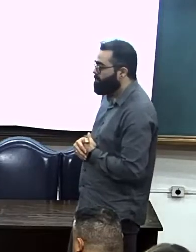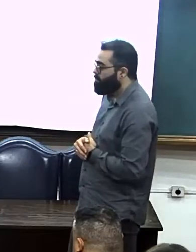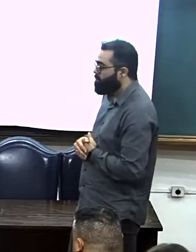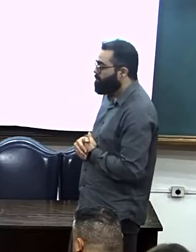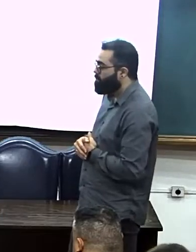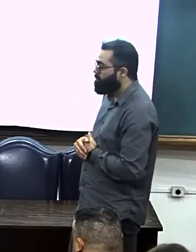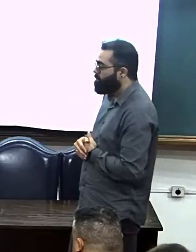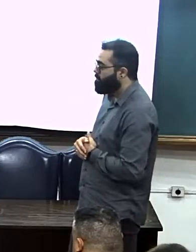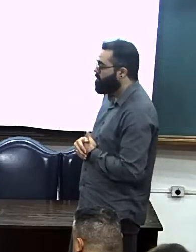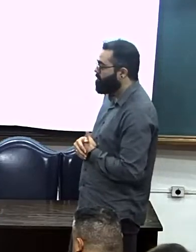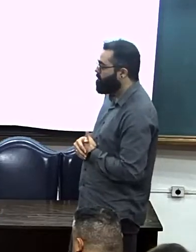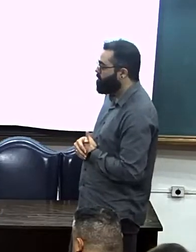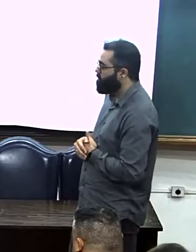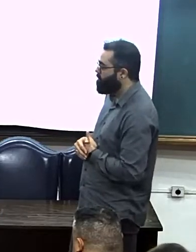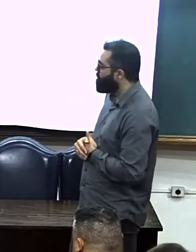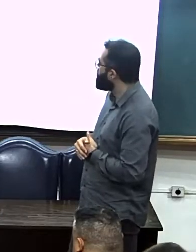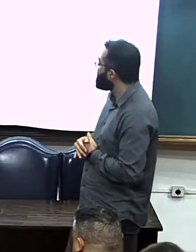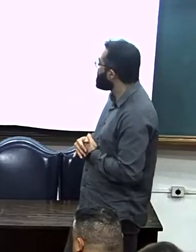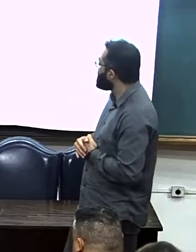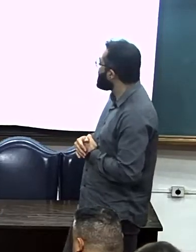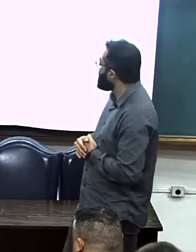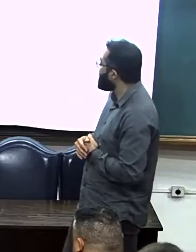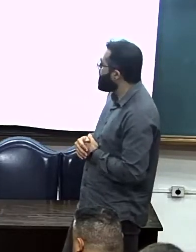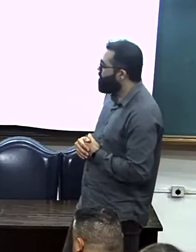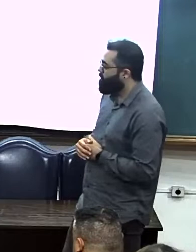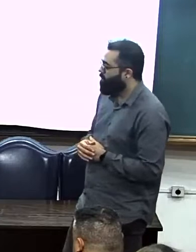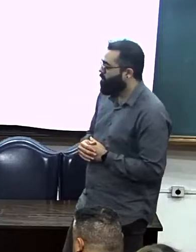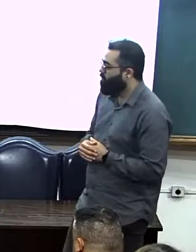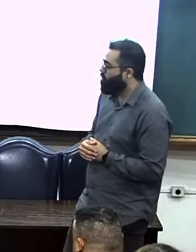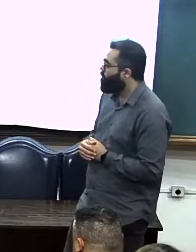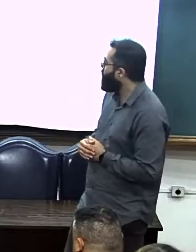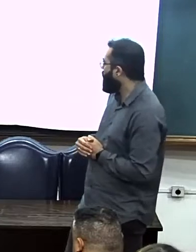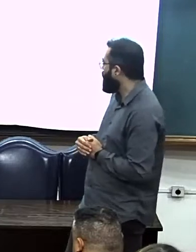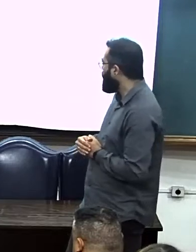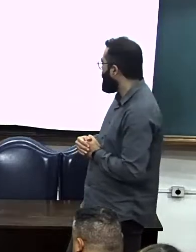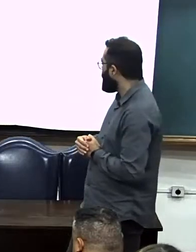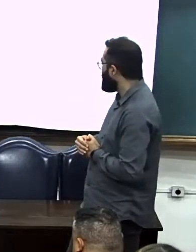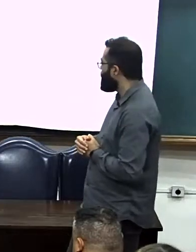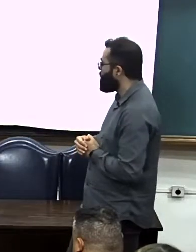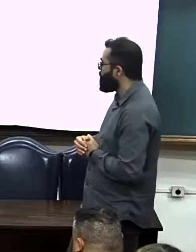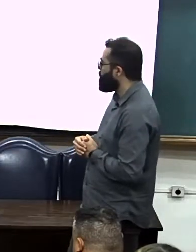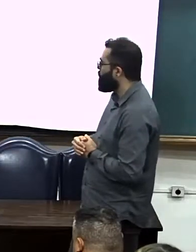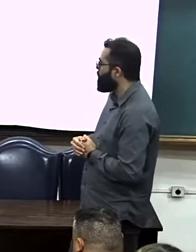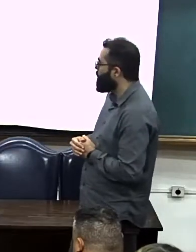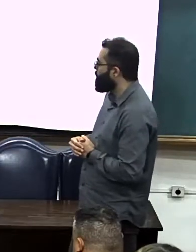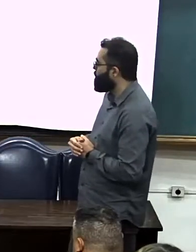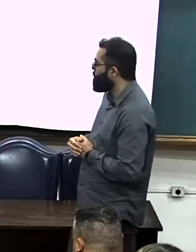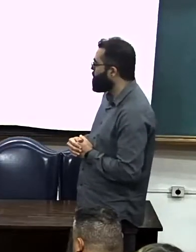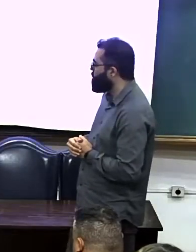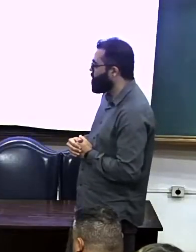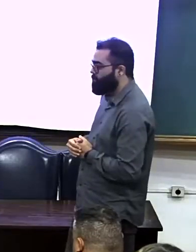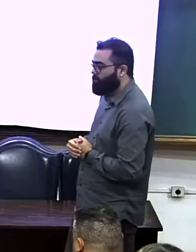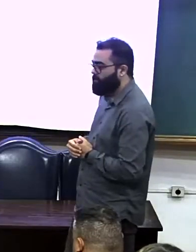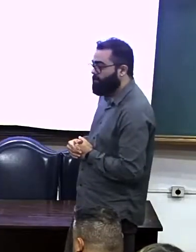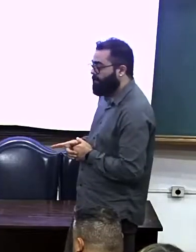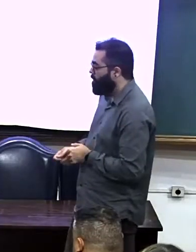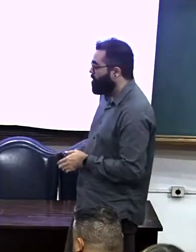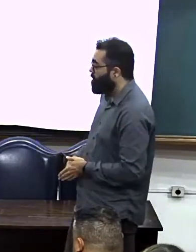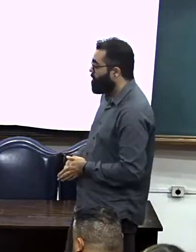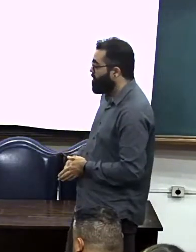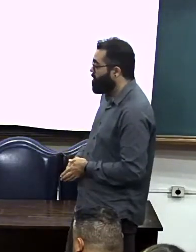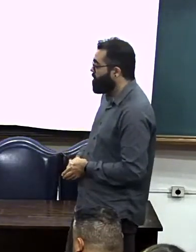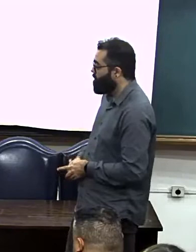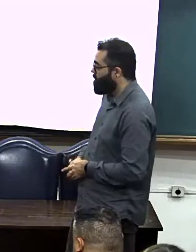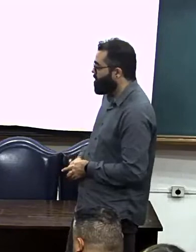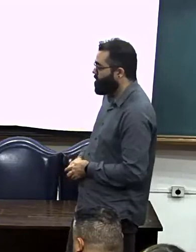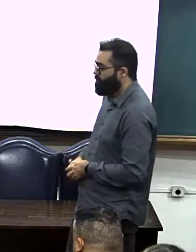seguido do acento frasal e do acento que a gente tem ali no pé.